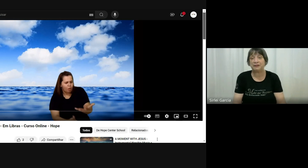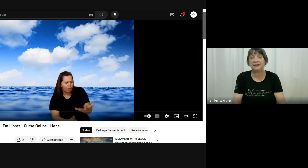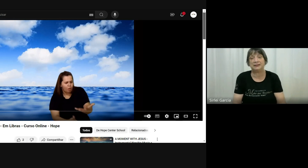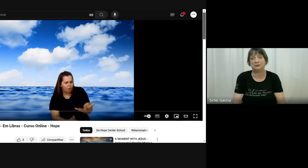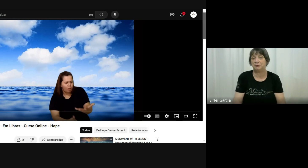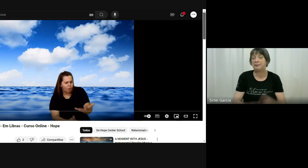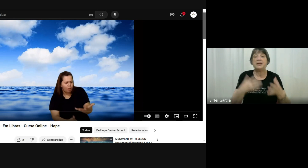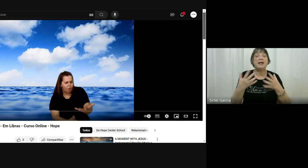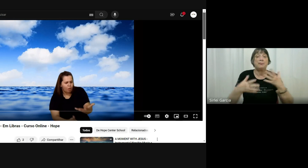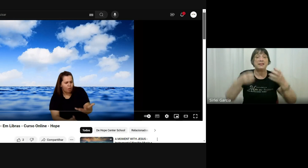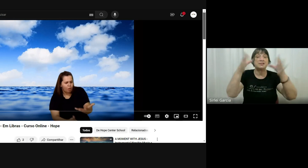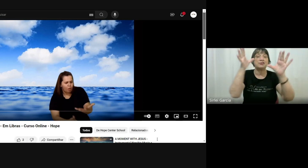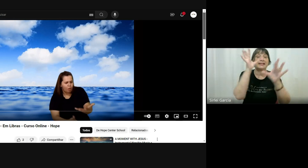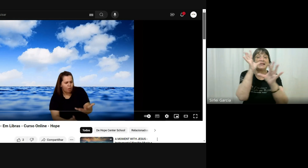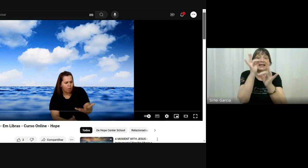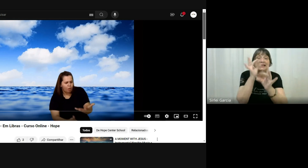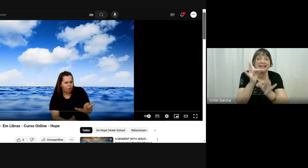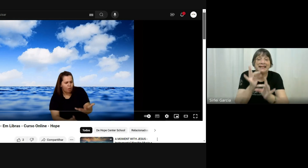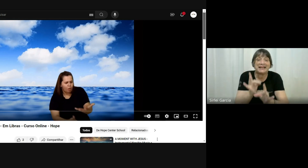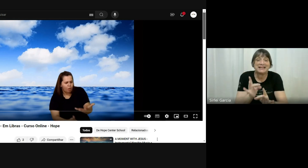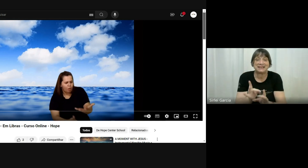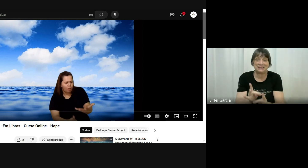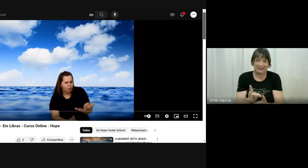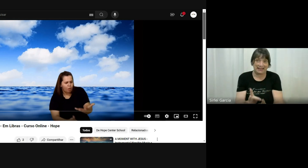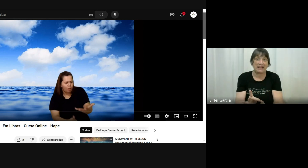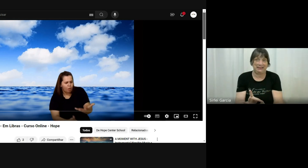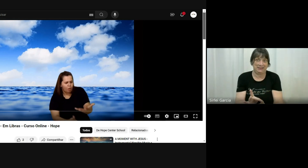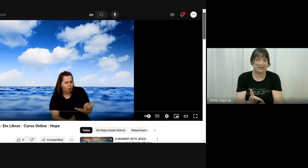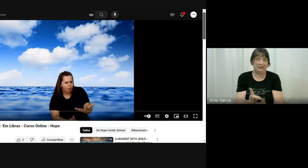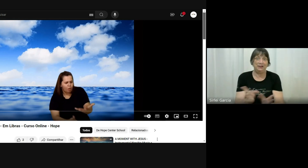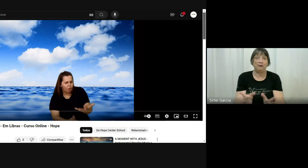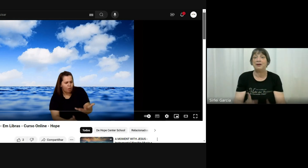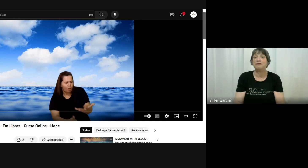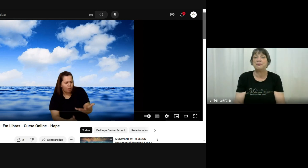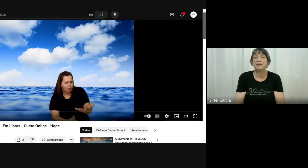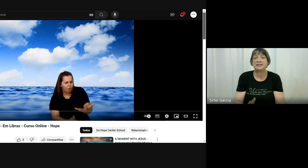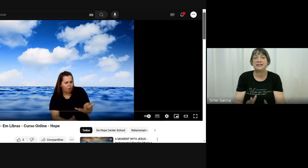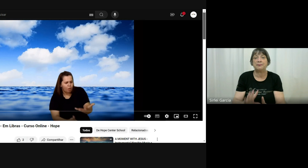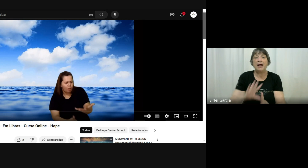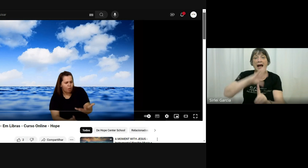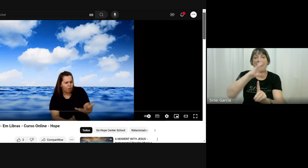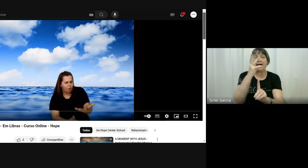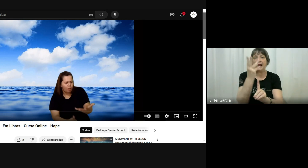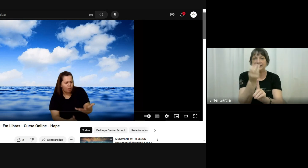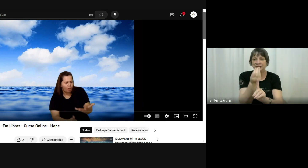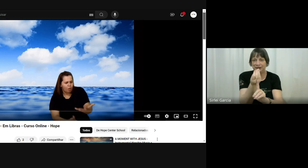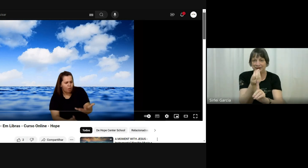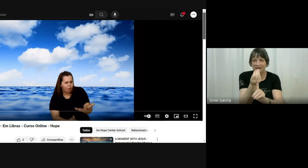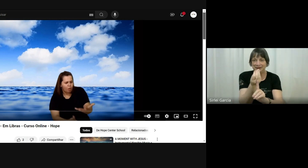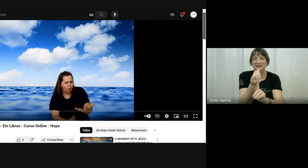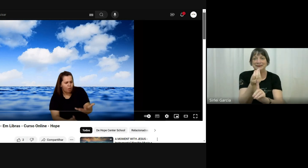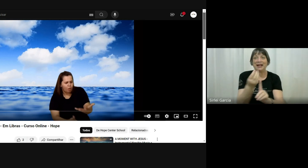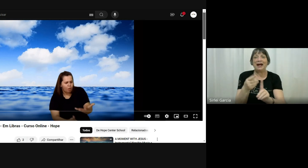estou falando. Eu preciso ter essa riqueza de detalhes. Ou eu vou, por exemplo, a